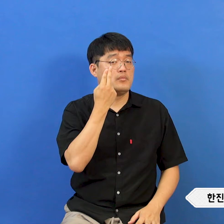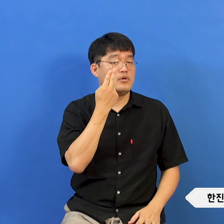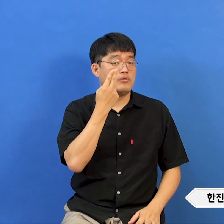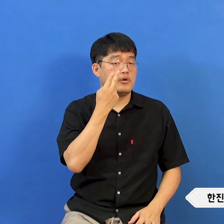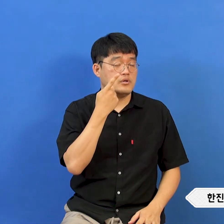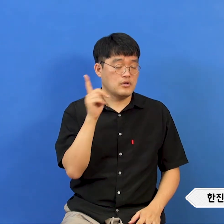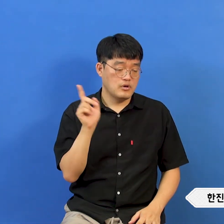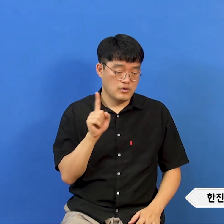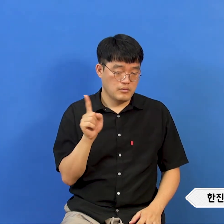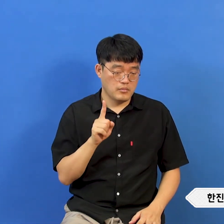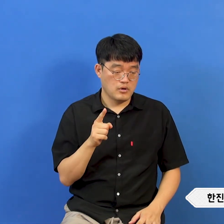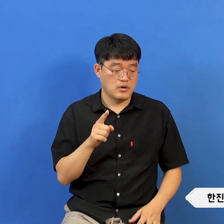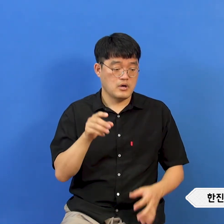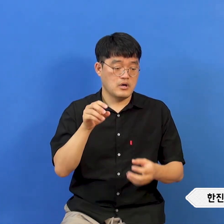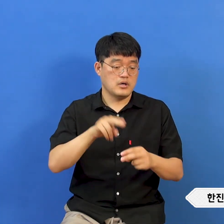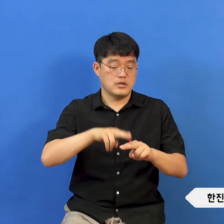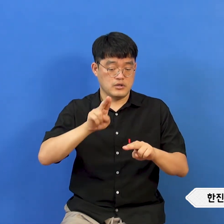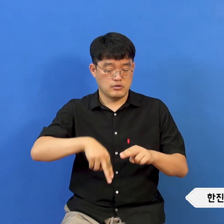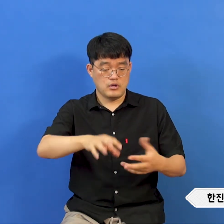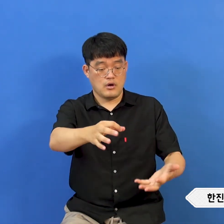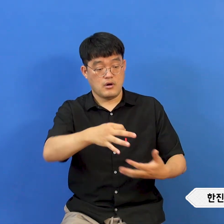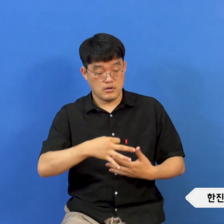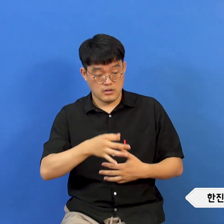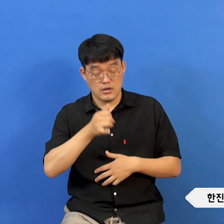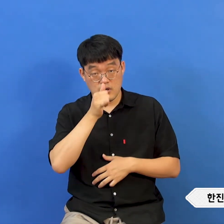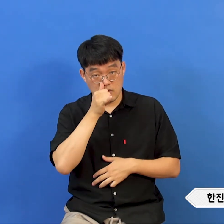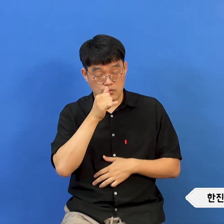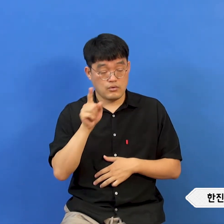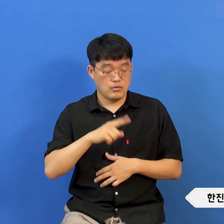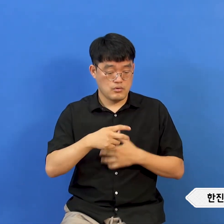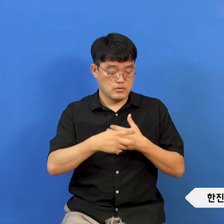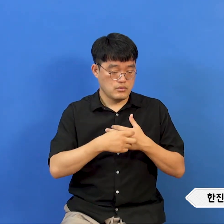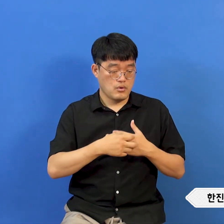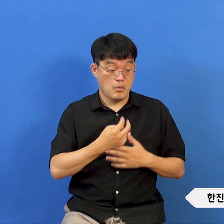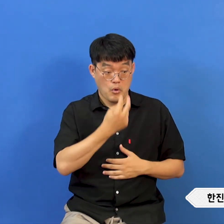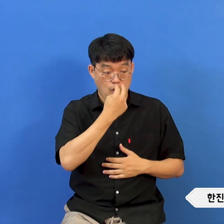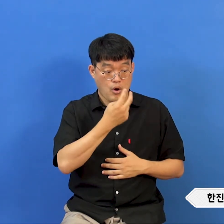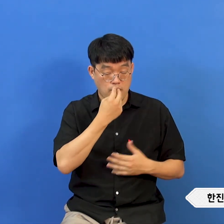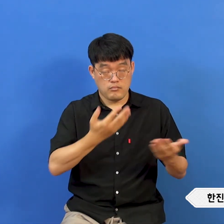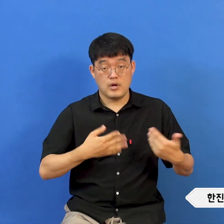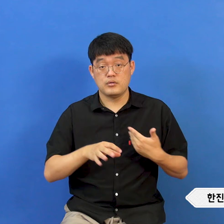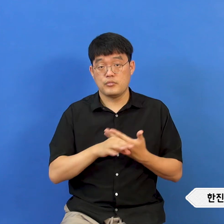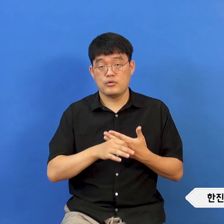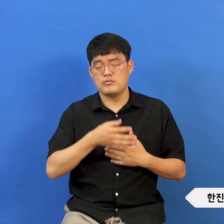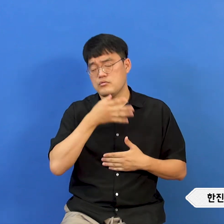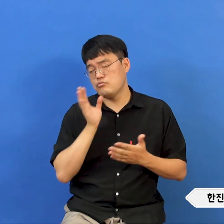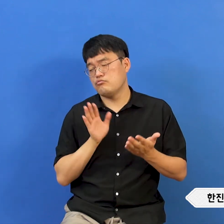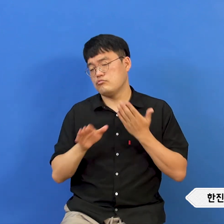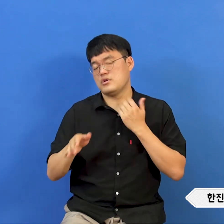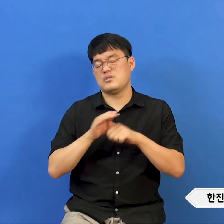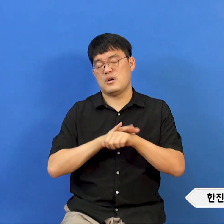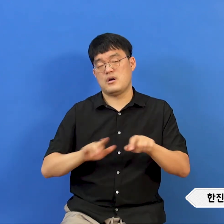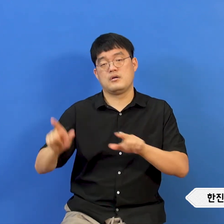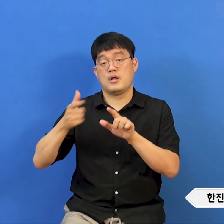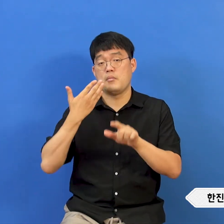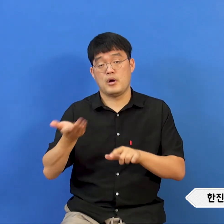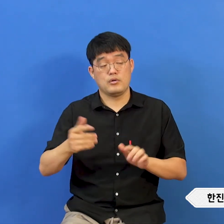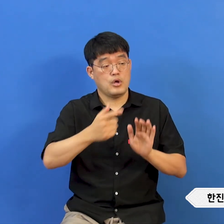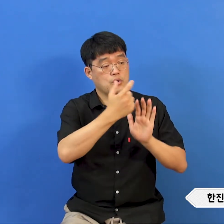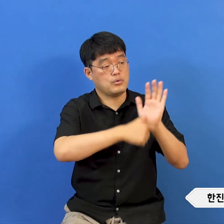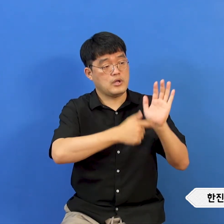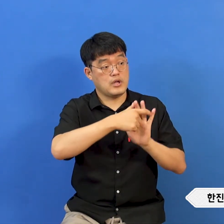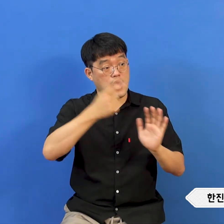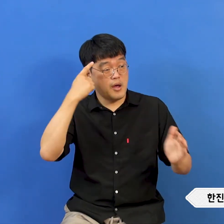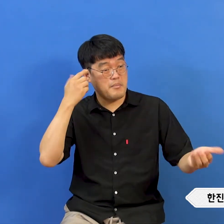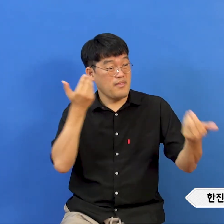있고 은퇴연금만 받을 수 있으면 노후에 별 걱정 없이 잘 살 수 있습니다. 그런데 괜히 교단에 반기를